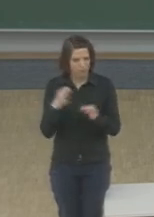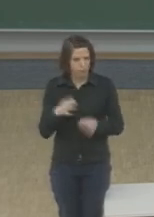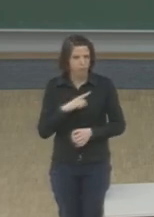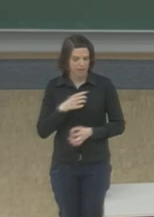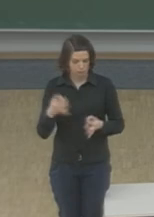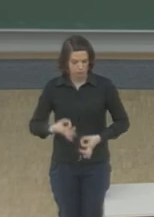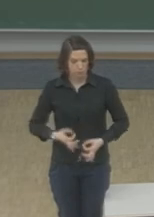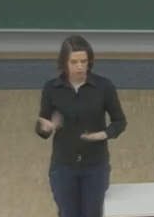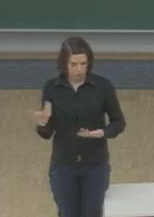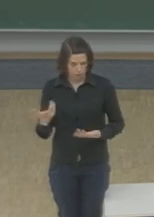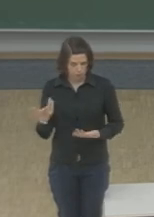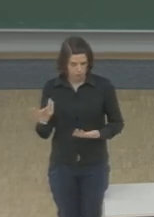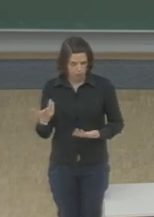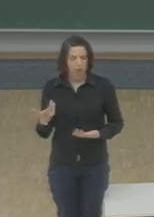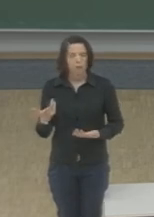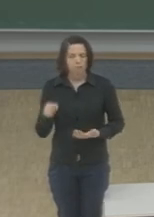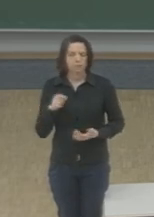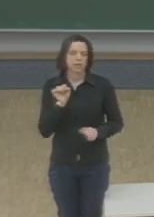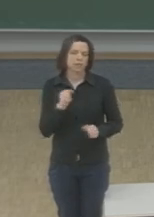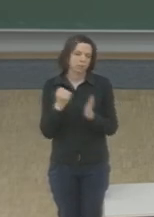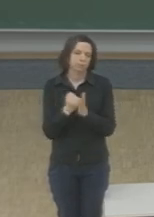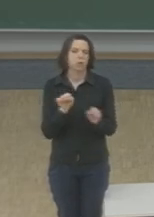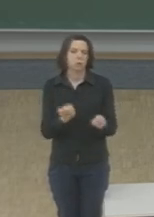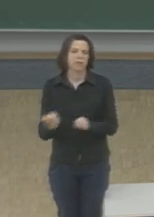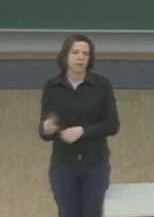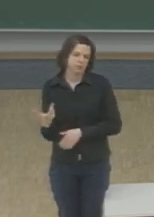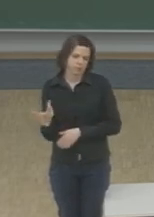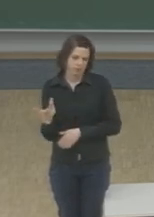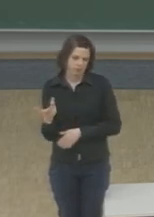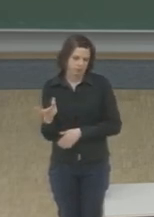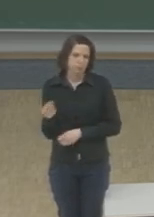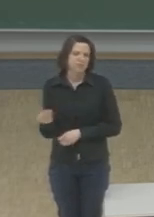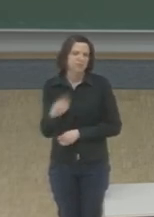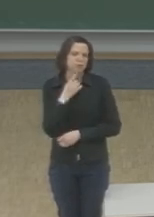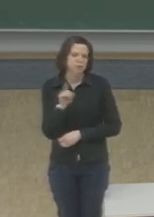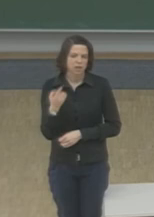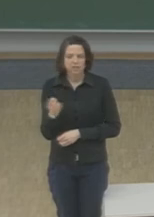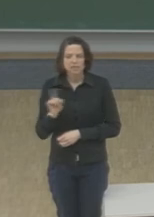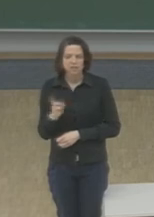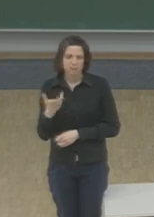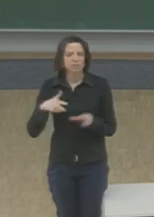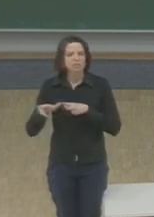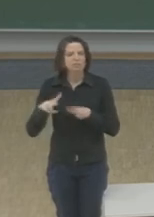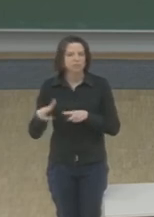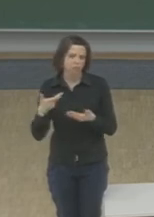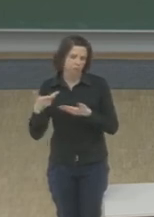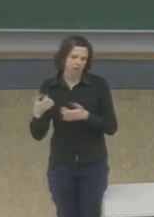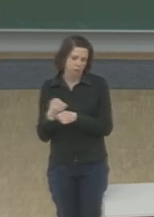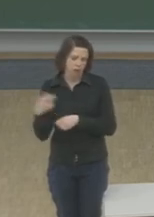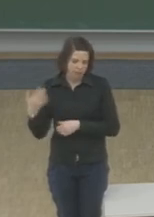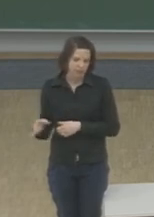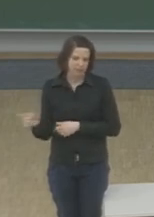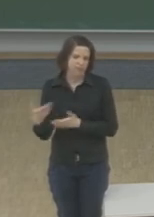erforderlich ist, als Kompetenz aufgefasst werden. Auch da sollte man dazu sagen, er war eben weitestgehend in der Wirtschaftsberatung